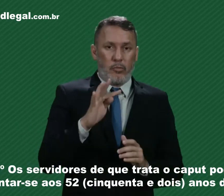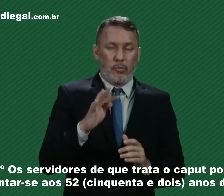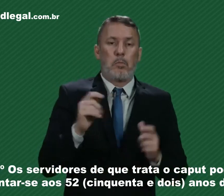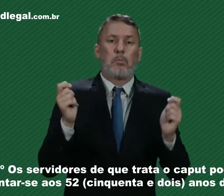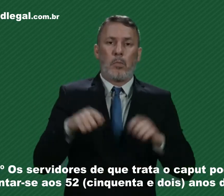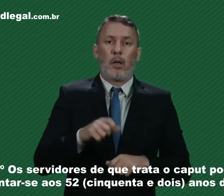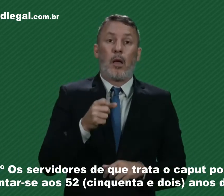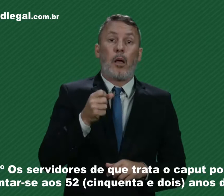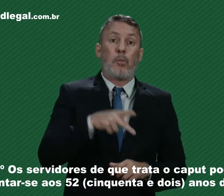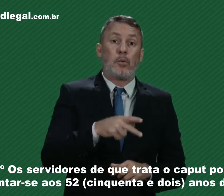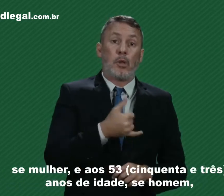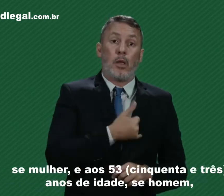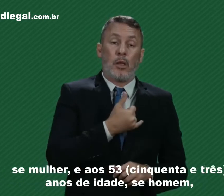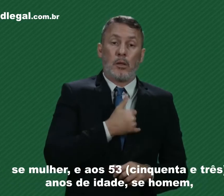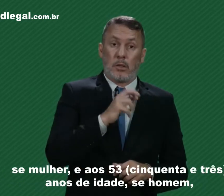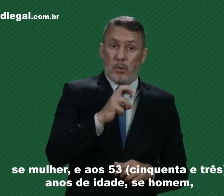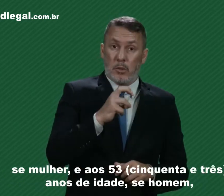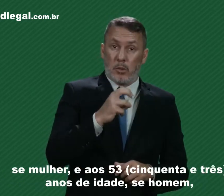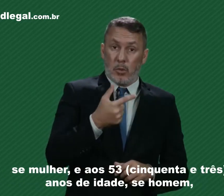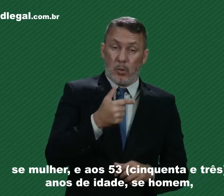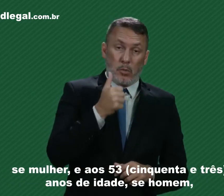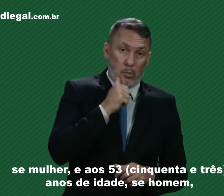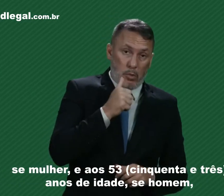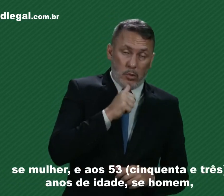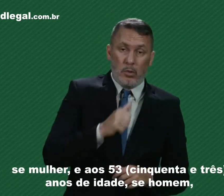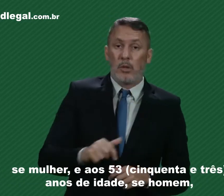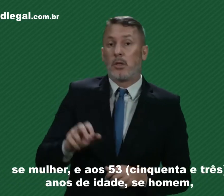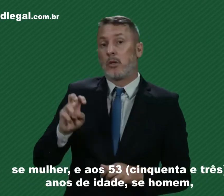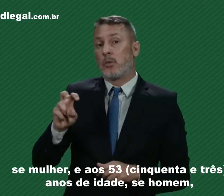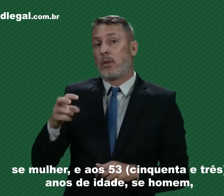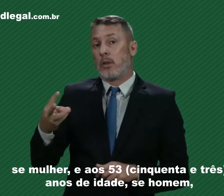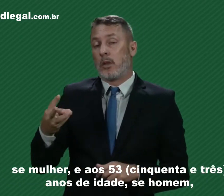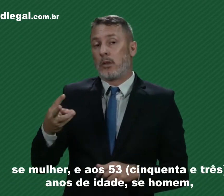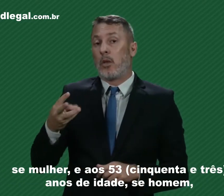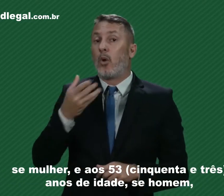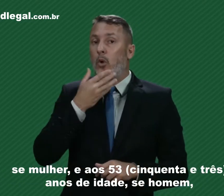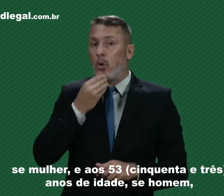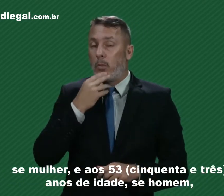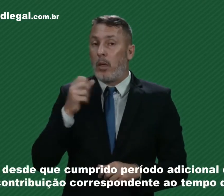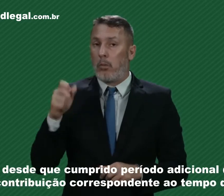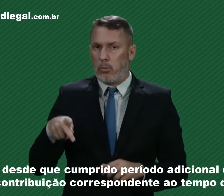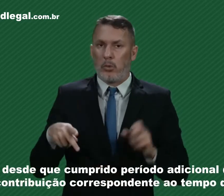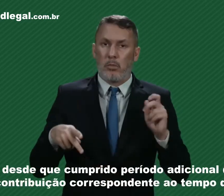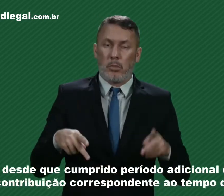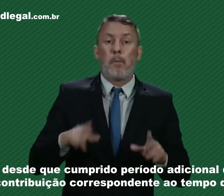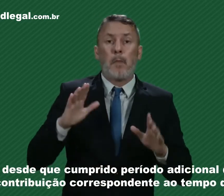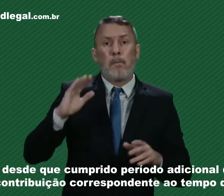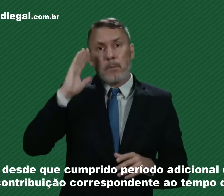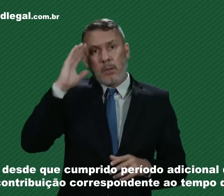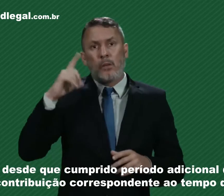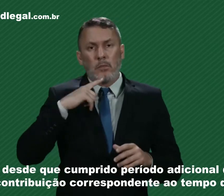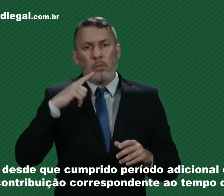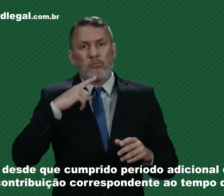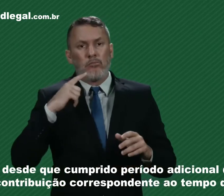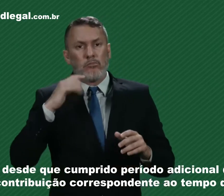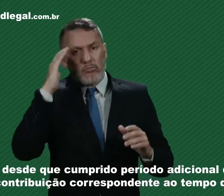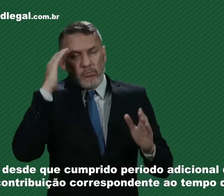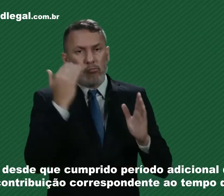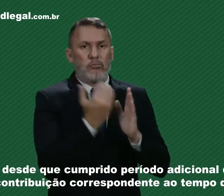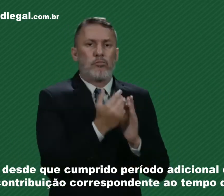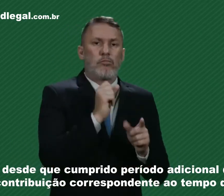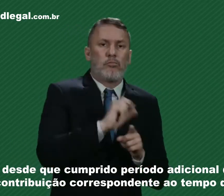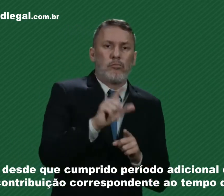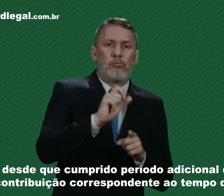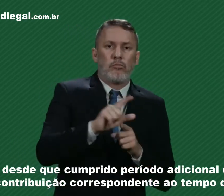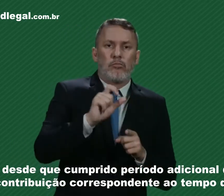aos 52 anos de idade se mulher e aos 53 anos de idade se homem, desde que cumprido o período adicional